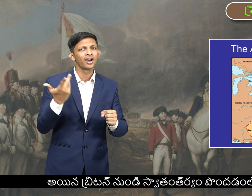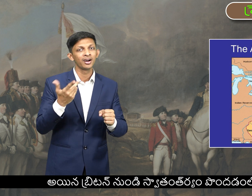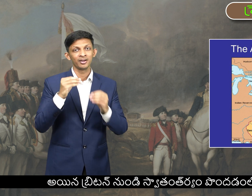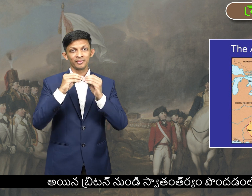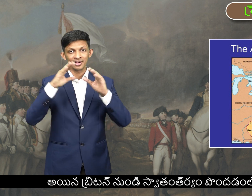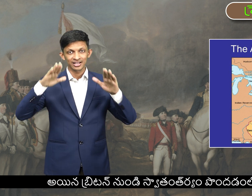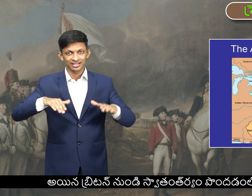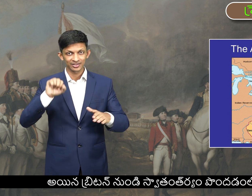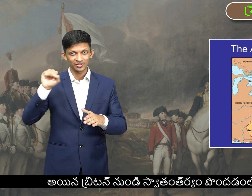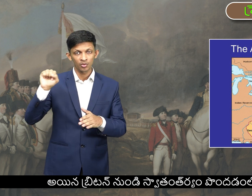పొందడంలో సహాయపడింది.